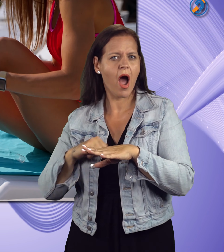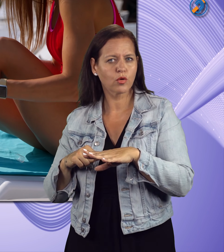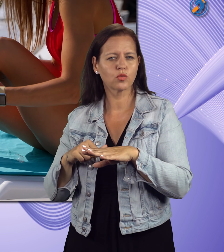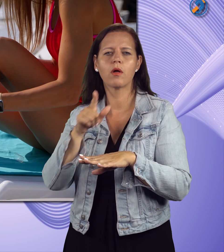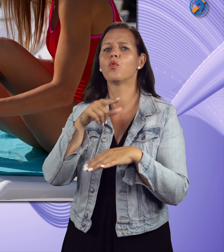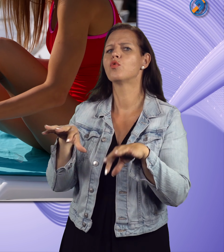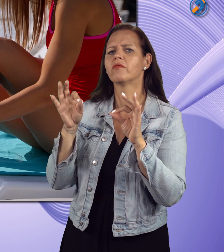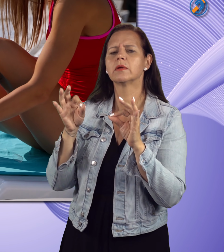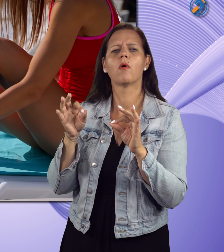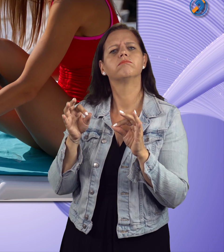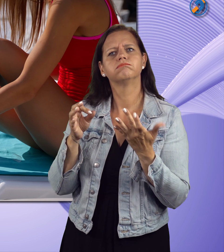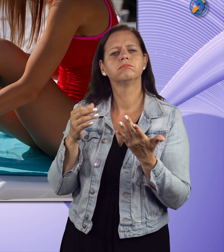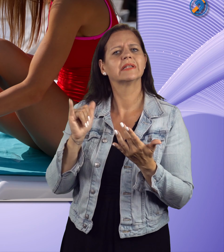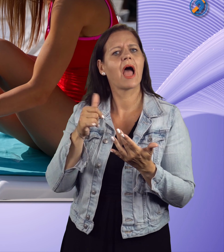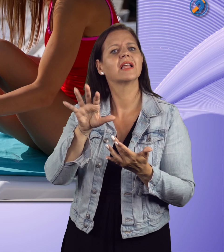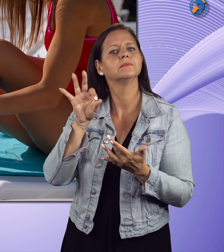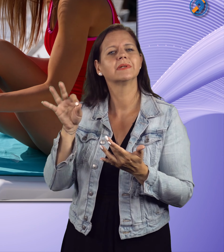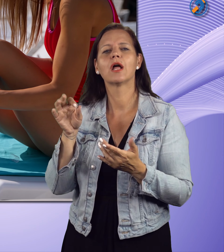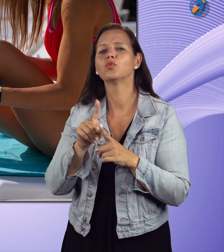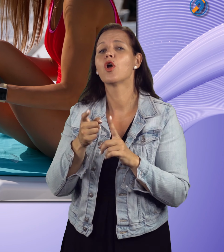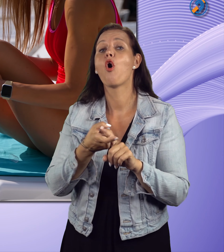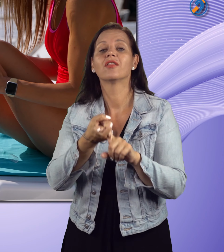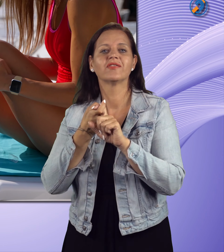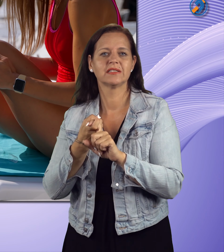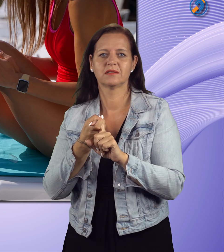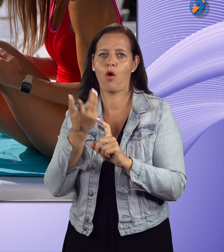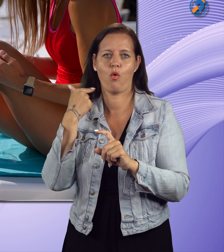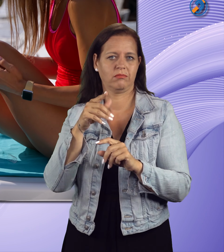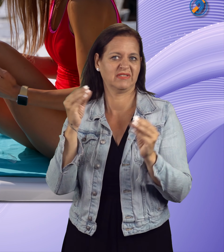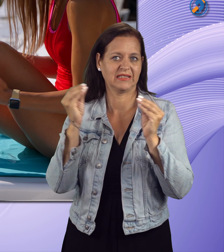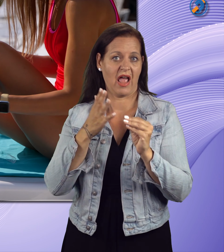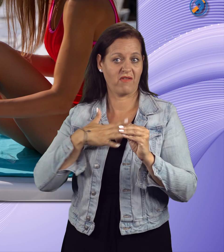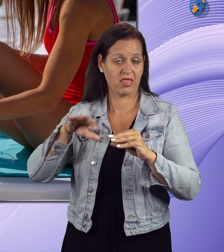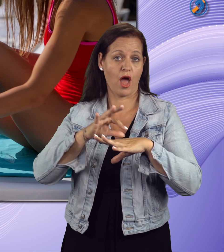ugotovimo, da je izbira odvisna predvsem od sestave naše kože.